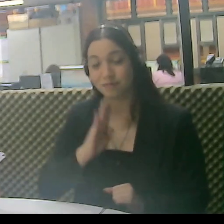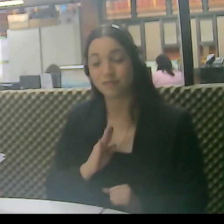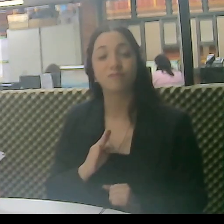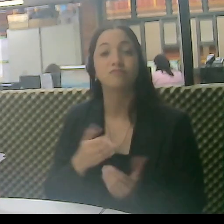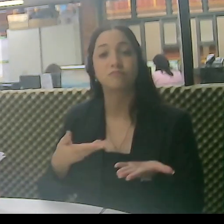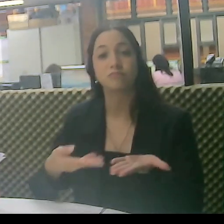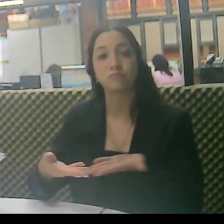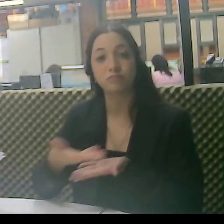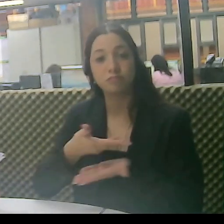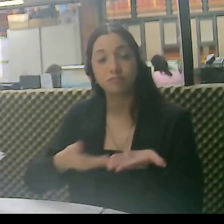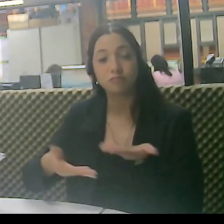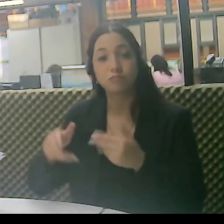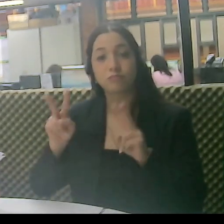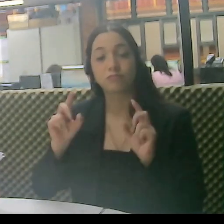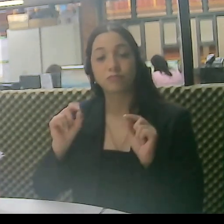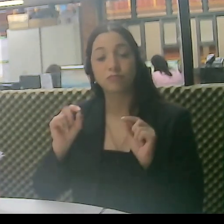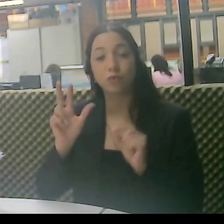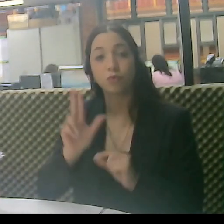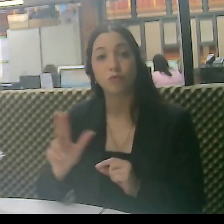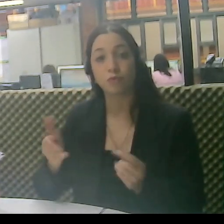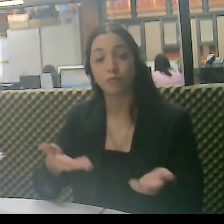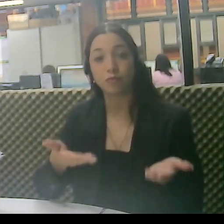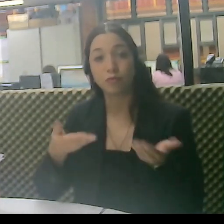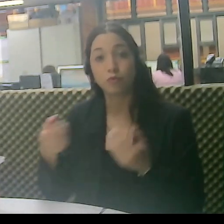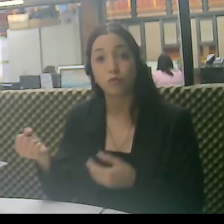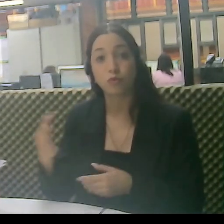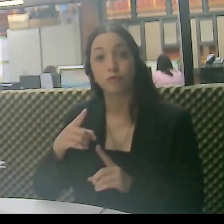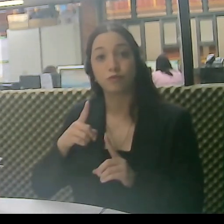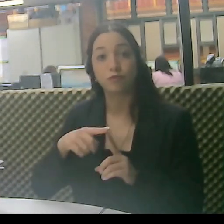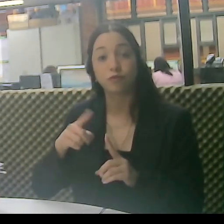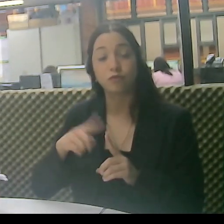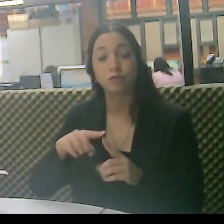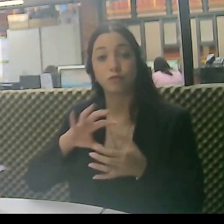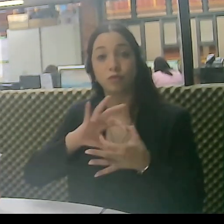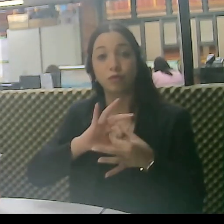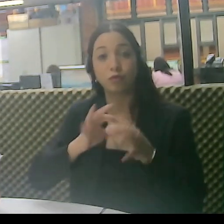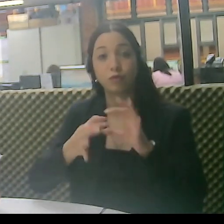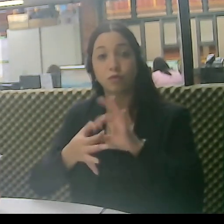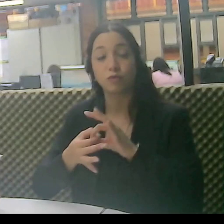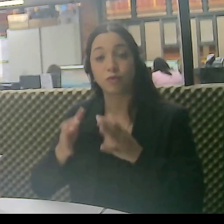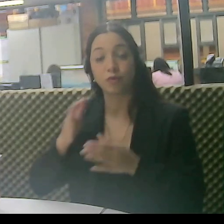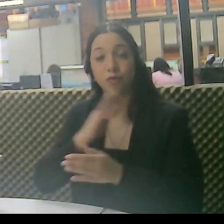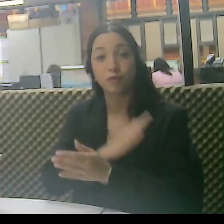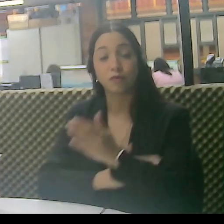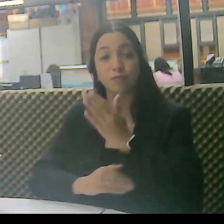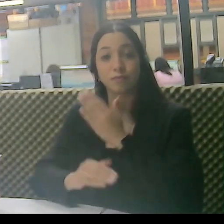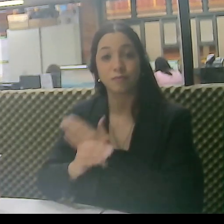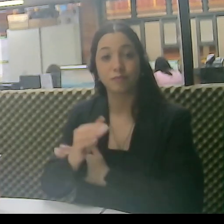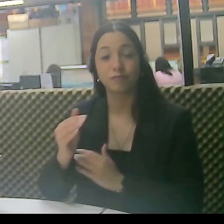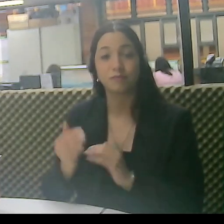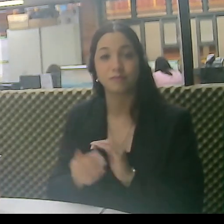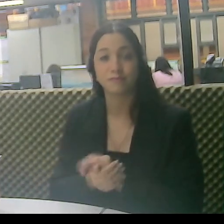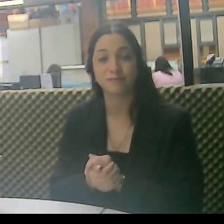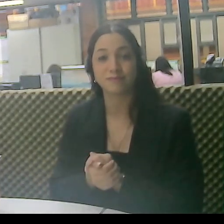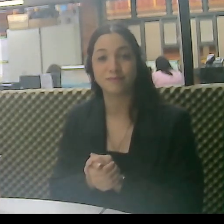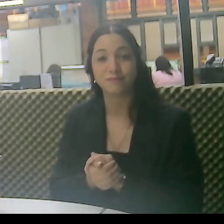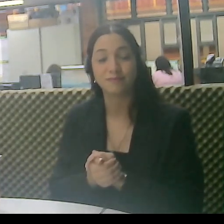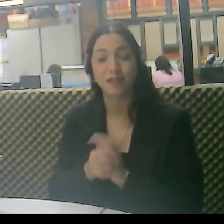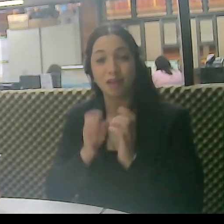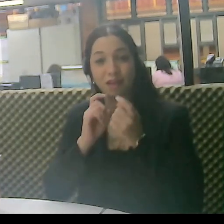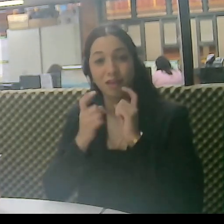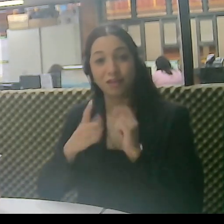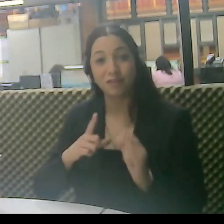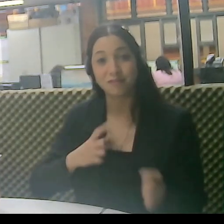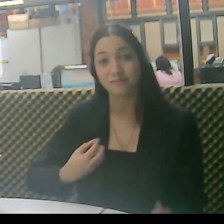a possibilidade de Uberlândia receber novas modalidades olímpicas e paralímpicas. A reunião contou com